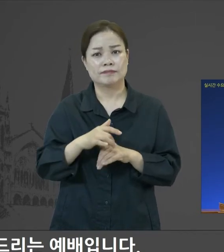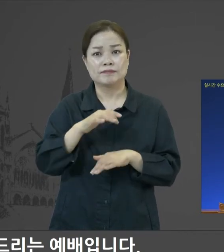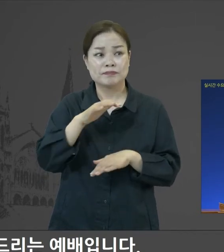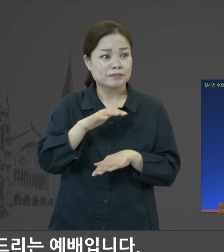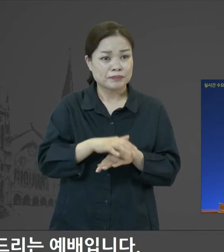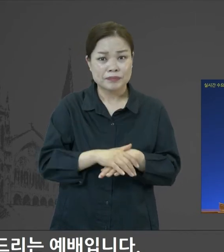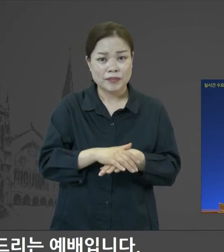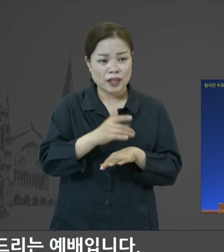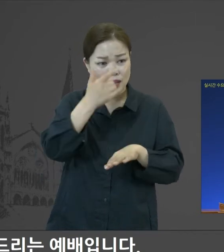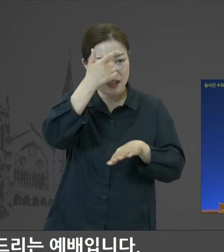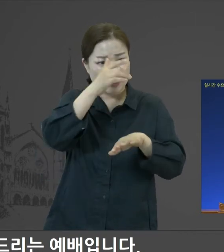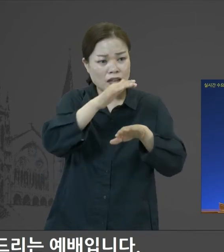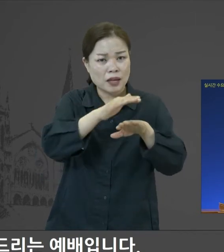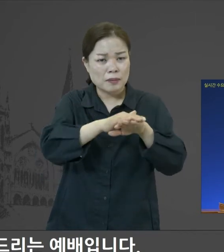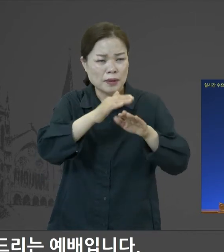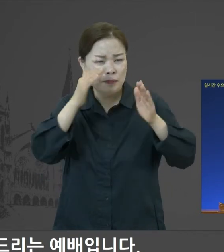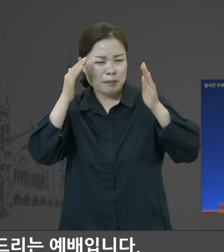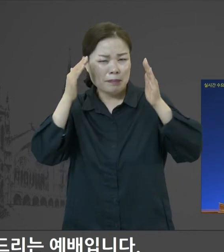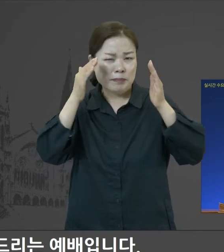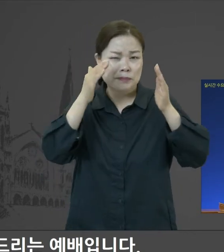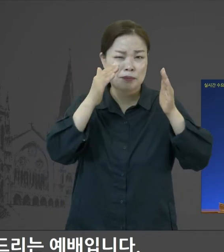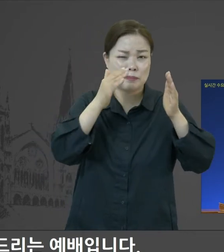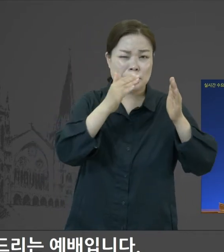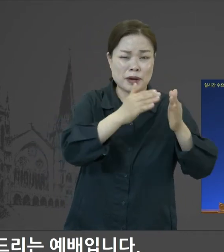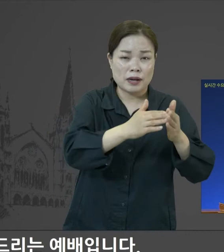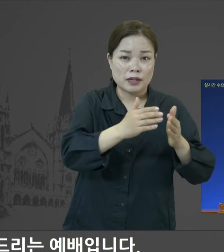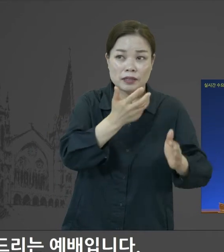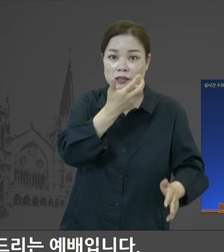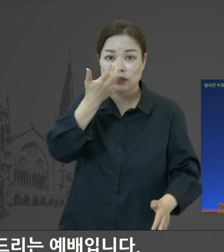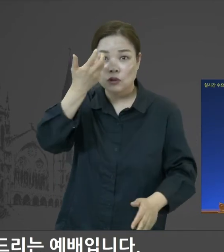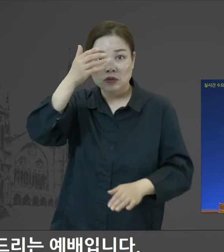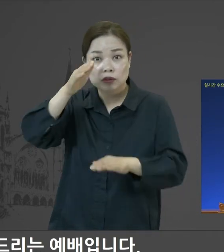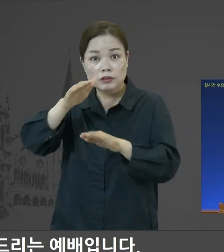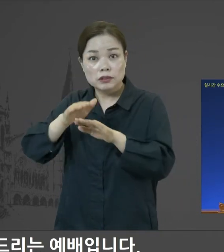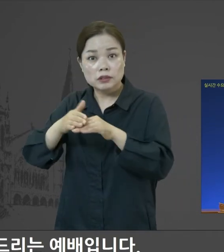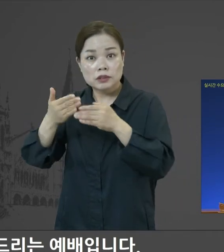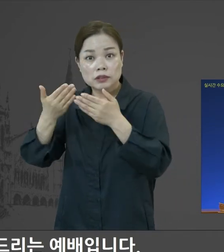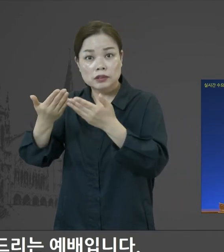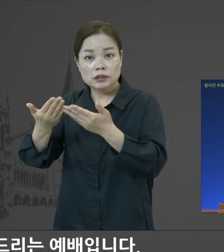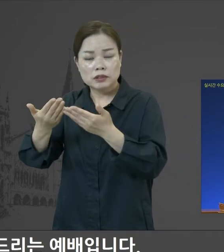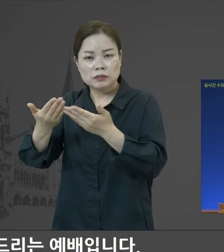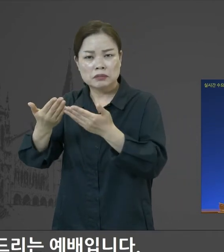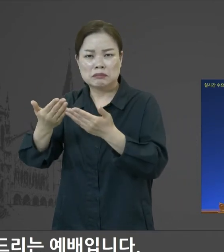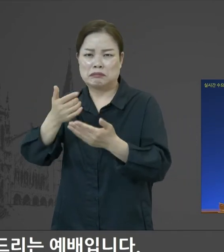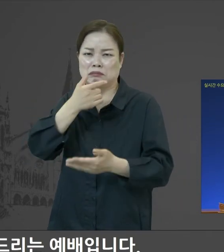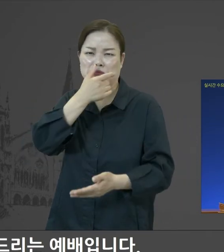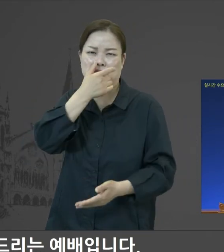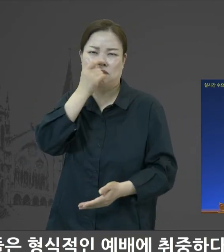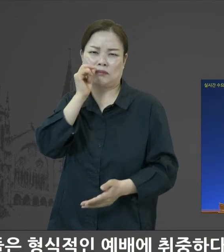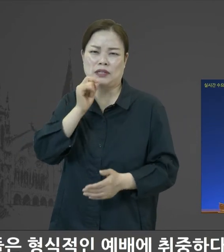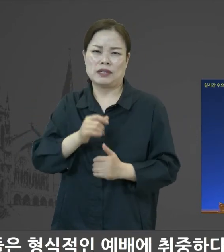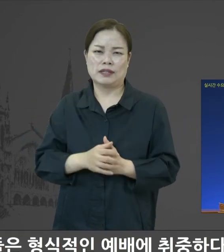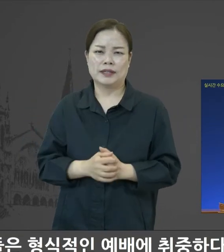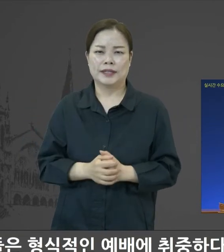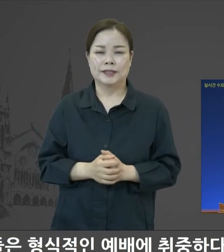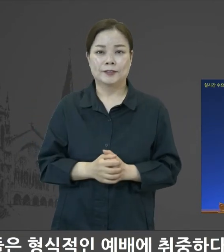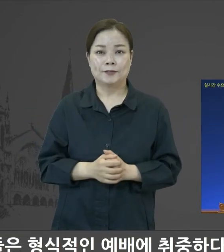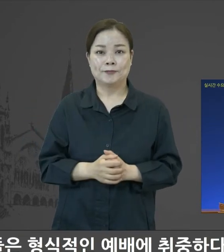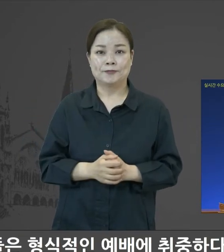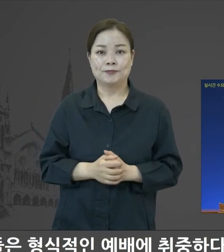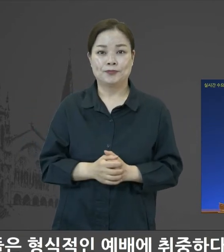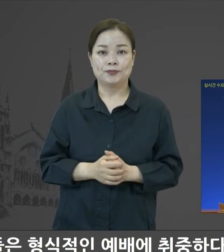형식적인 예배에 치중을 하다 보니 영으로 드려지는 예배에 있어서 부족함이 있었죠.